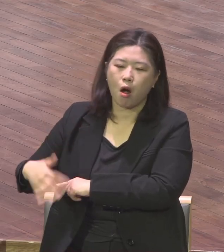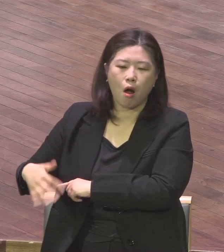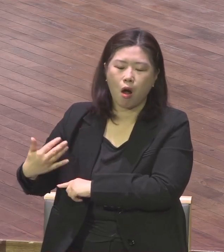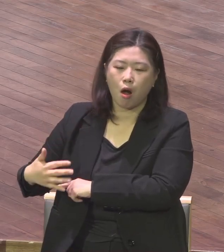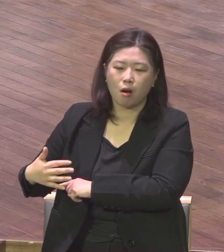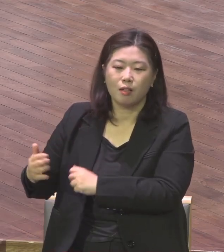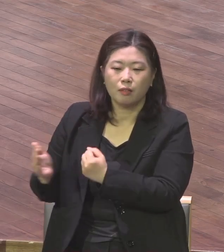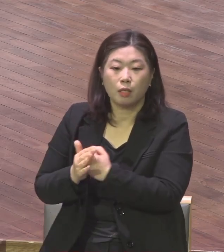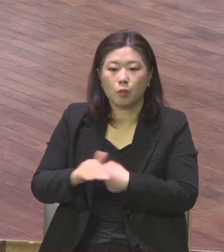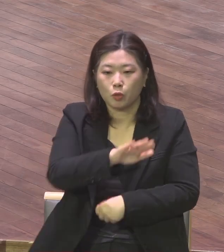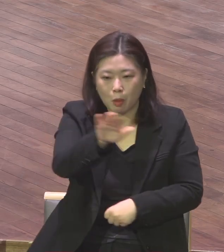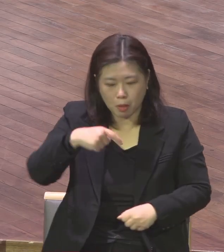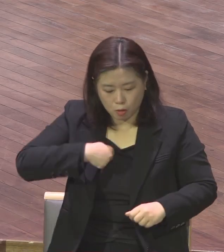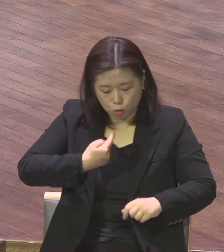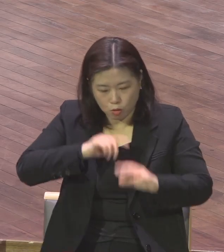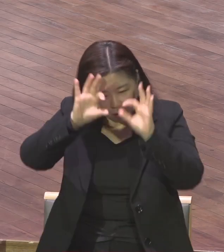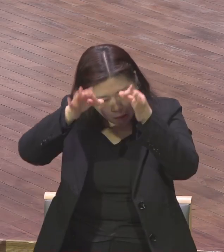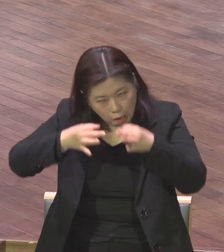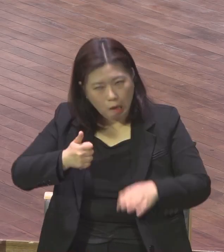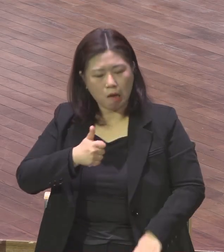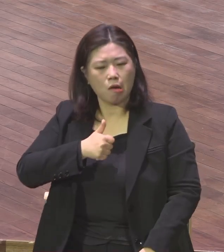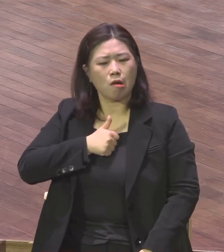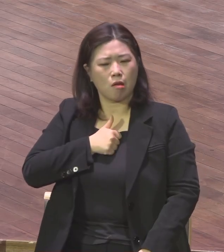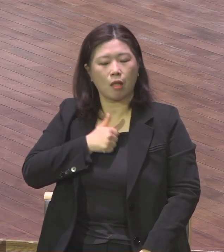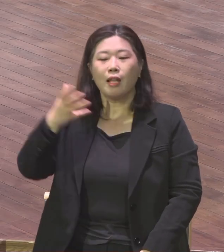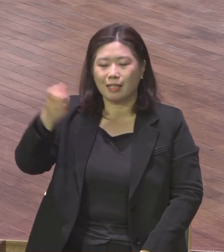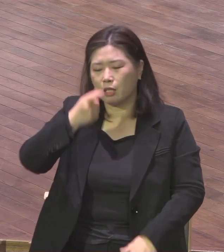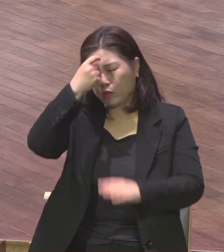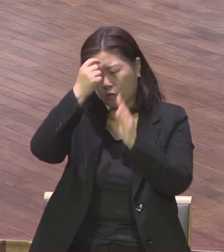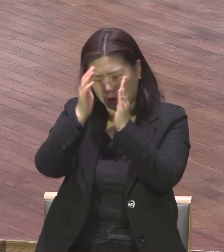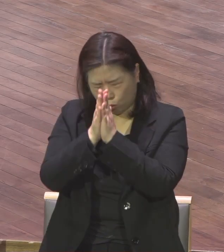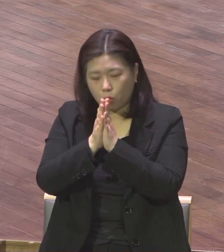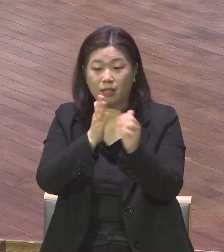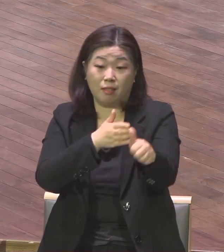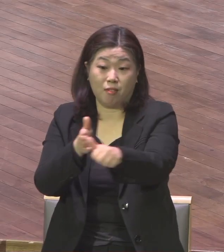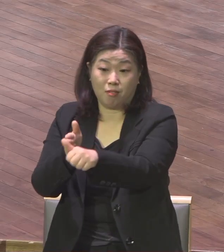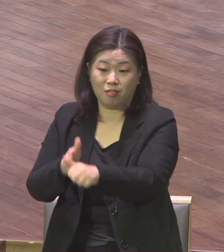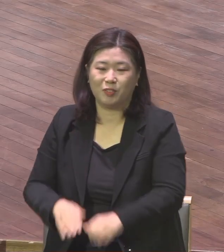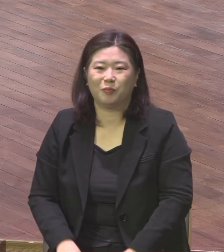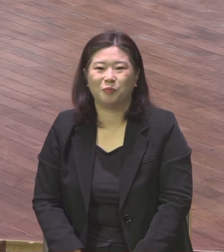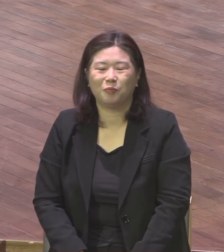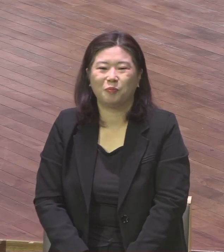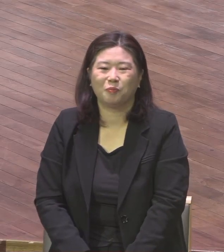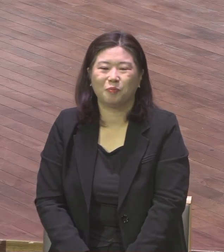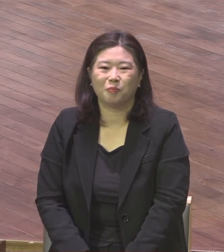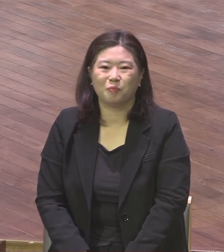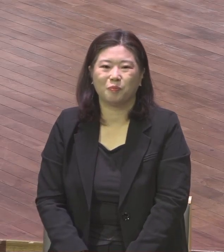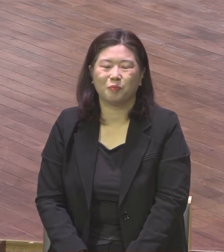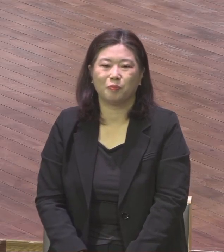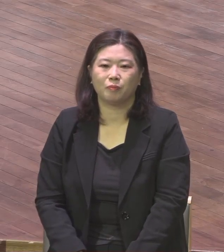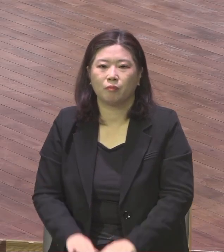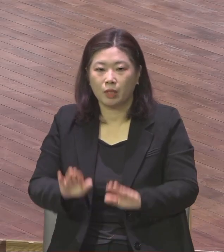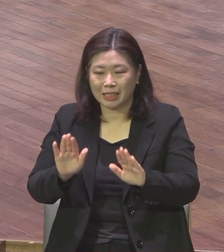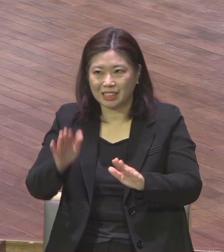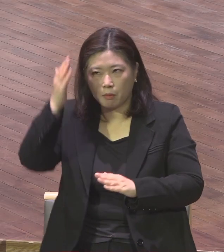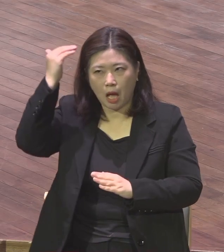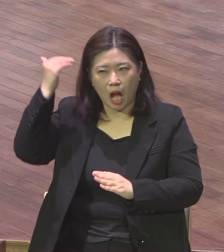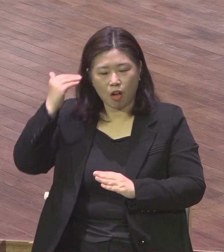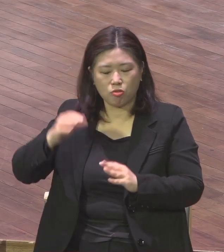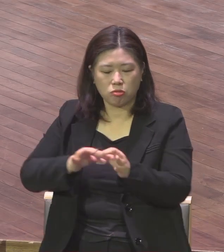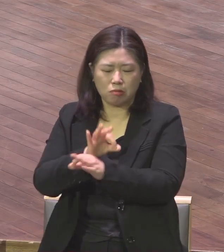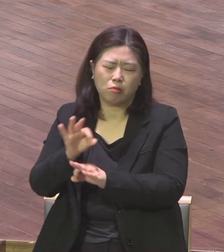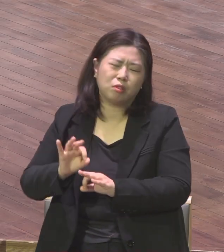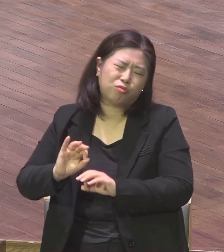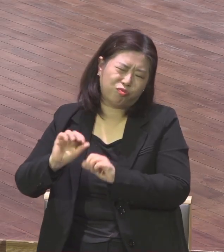정부기도 하시 바랍니다. 국제 정세가 배상문화합니다. 엄청 변화가 많이 되어 있습니다. 국내 경제도